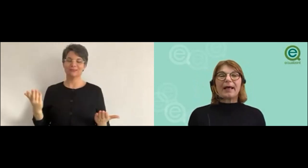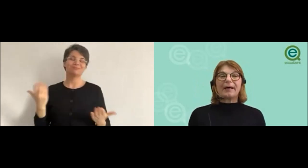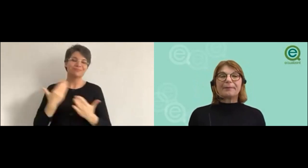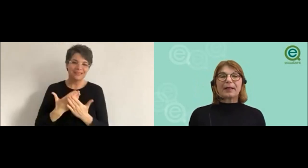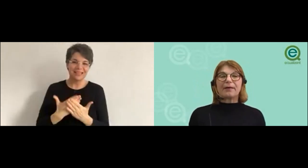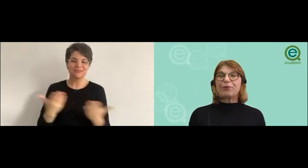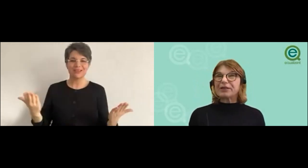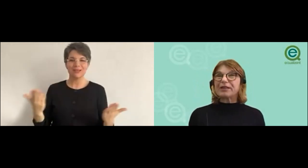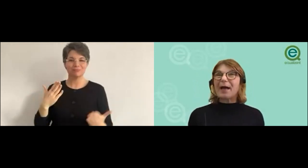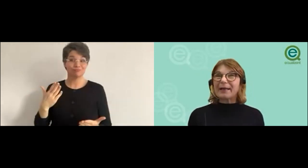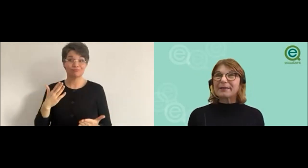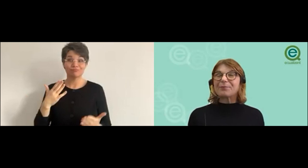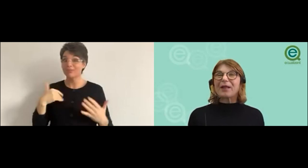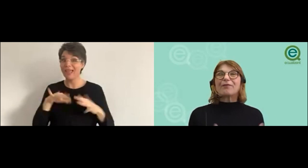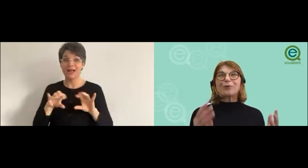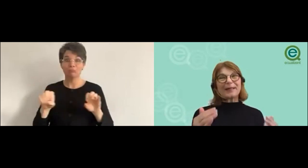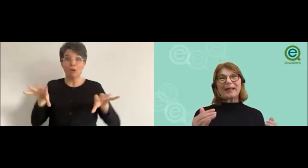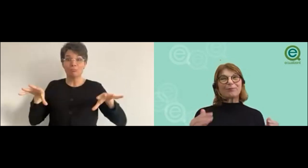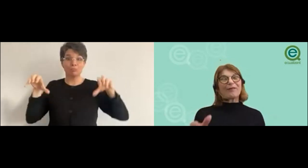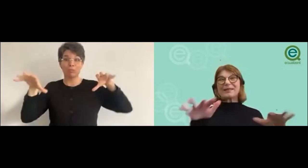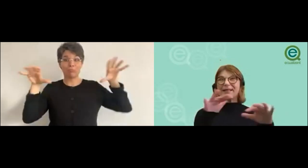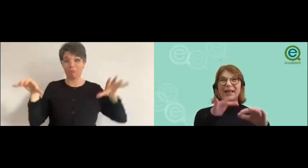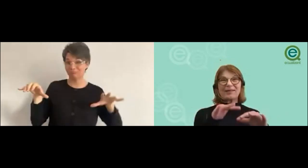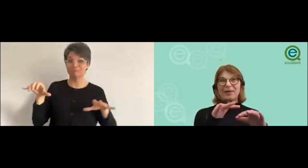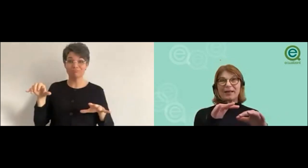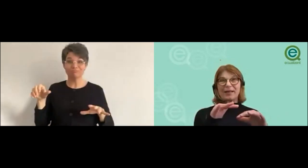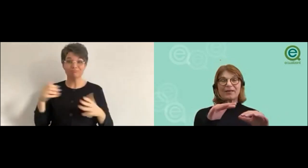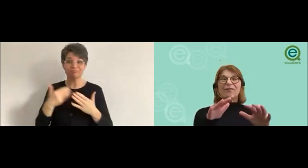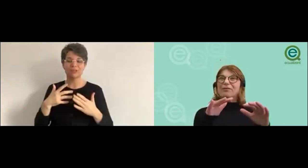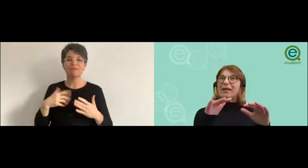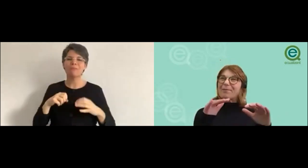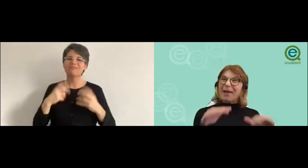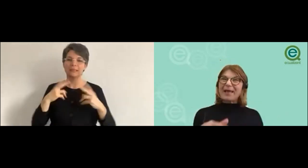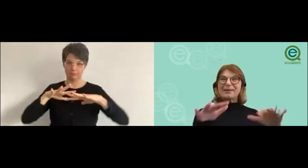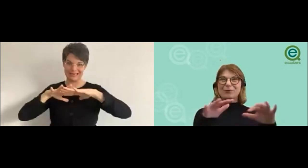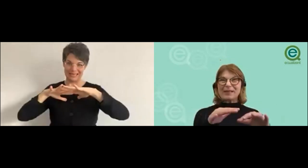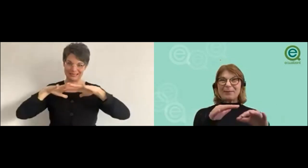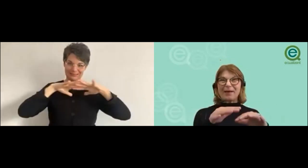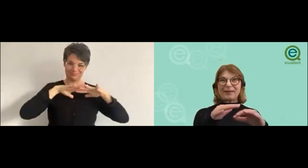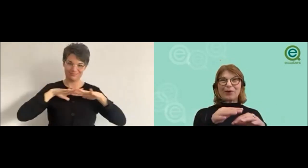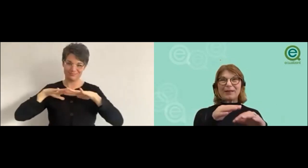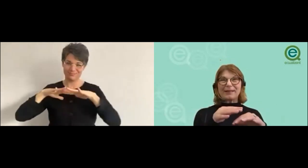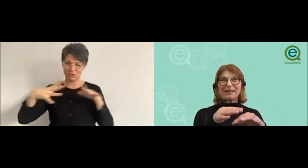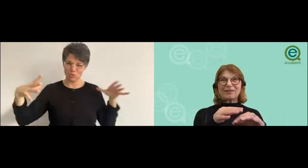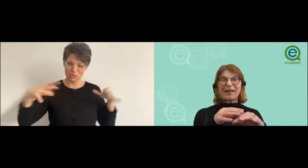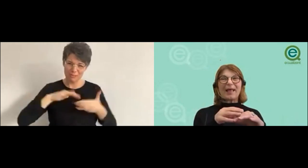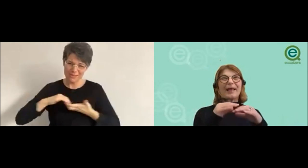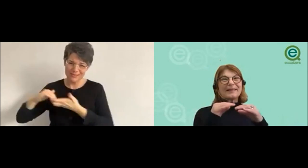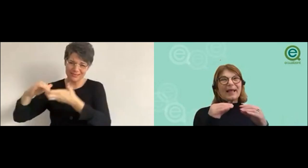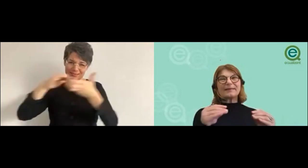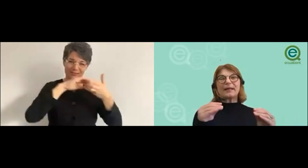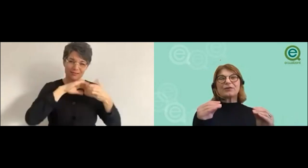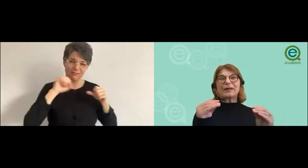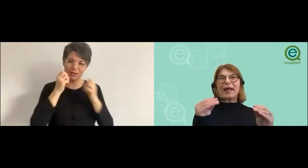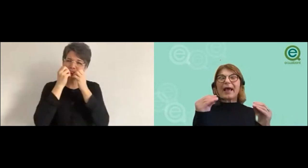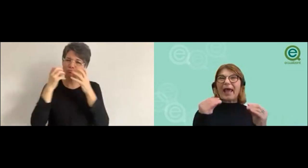weitere Franchise-Partner, weil nur dann, wenn es ein Netzwerk ist, wenn wir gemeinsam zusammenarbeiten können in einem Netzwerk,